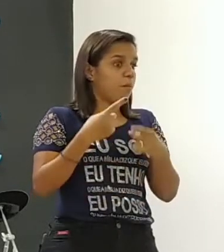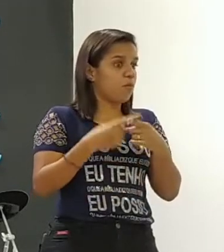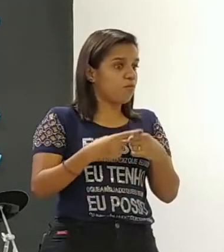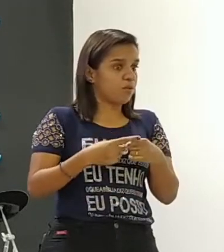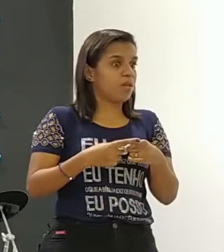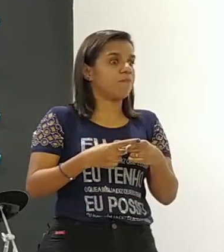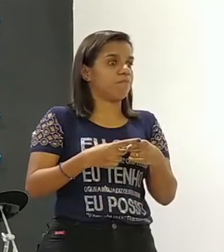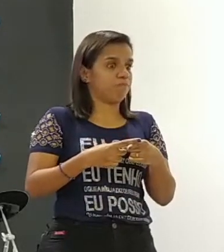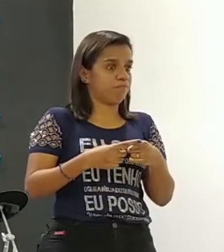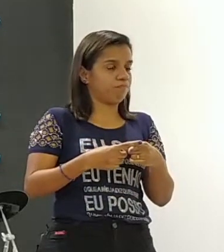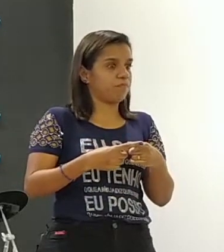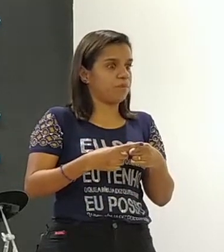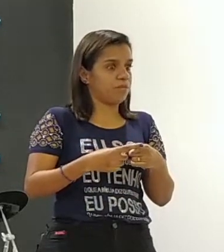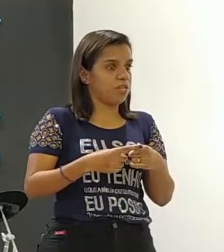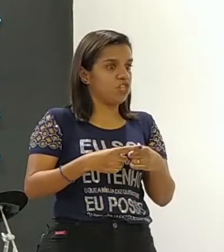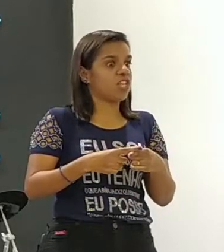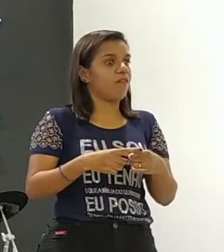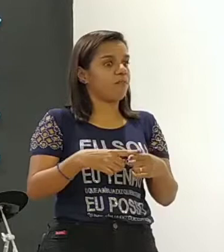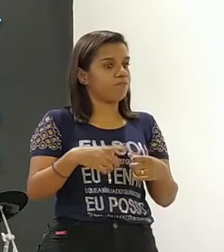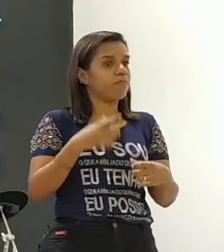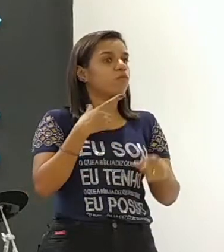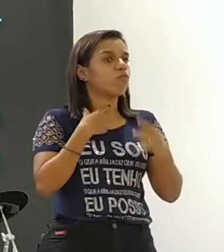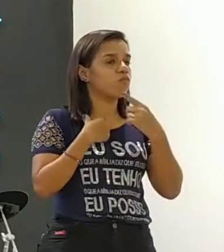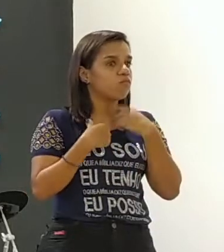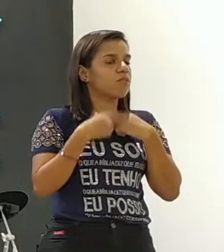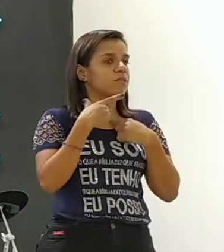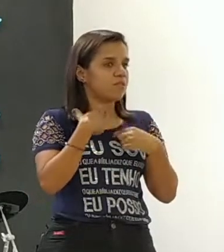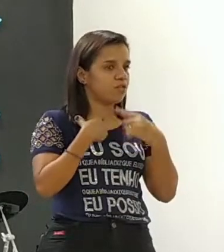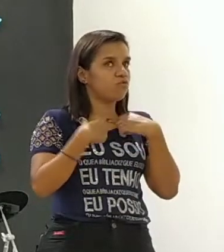Deus. Tem um preço.